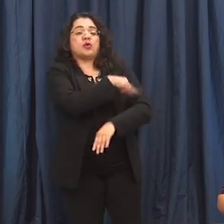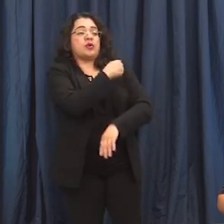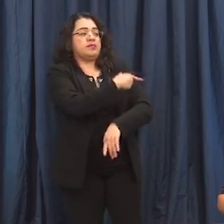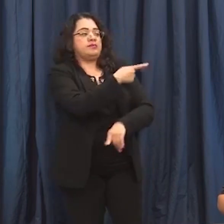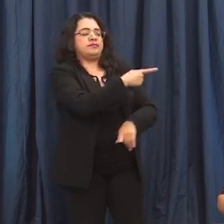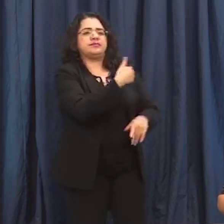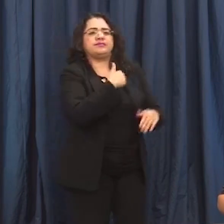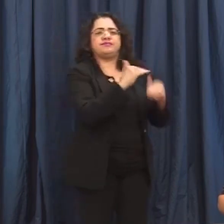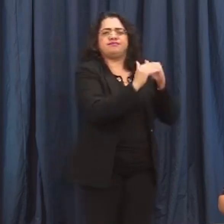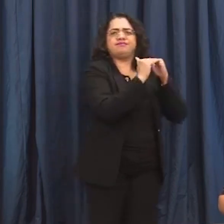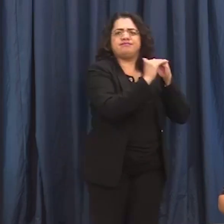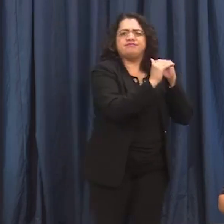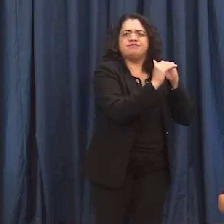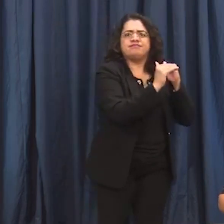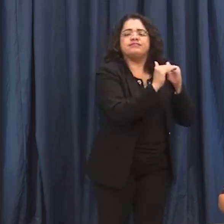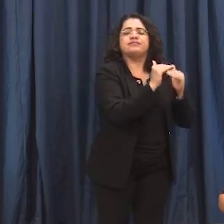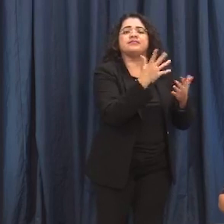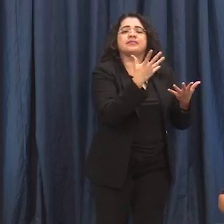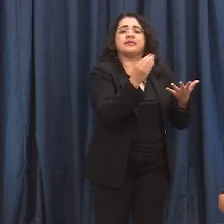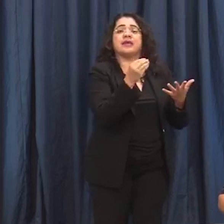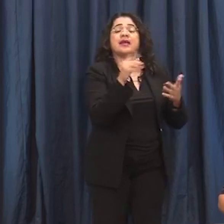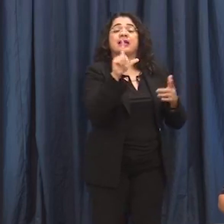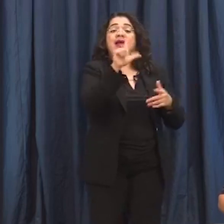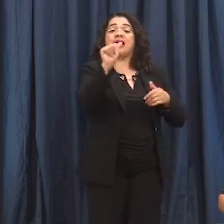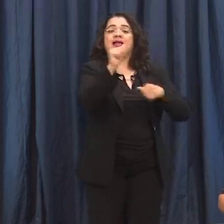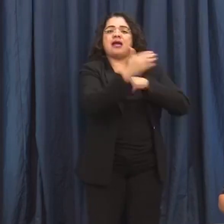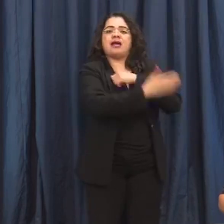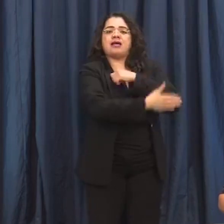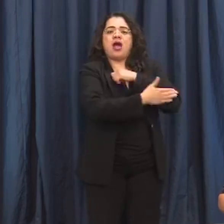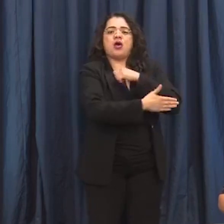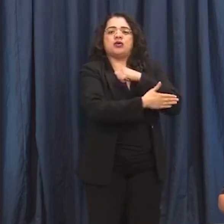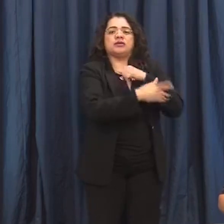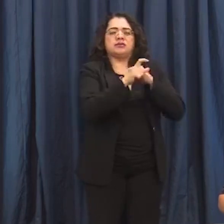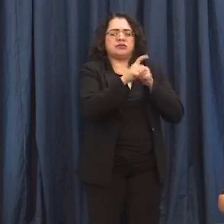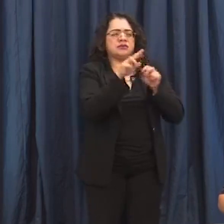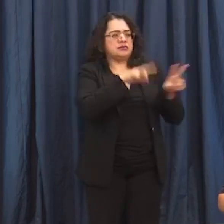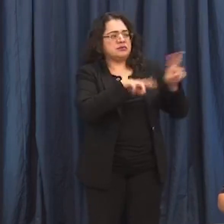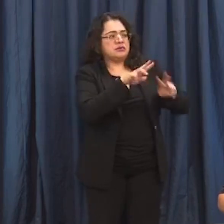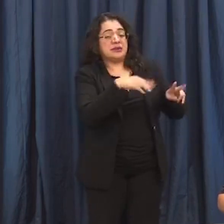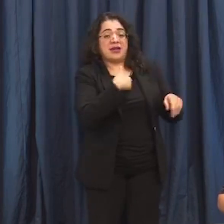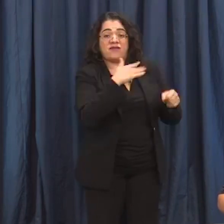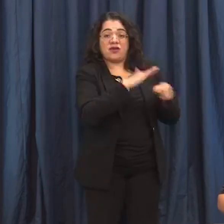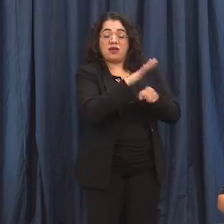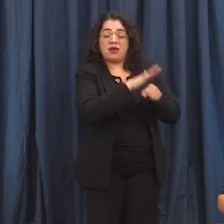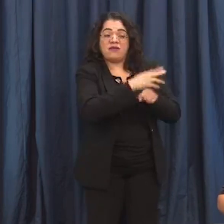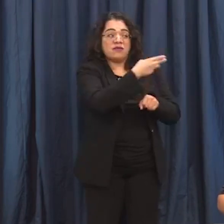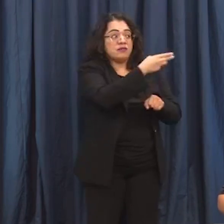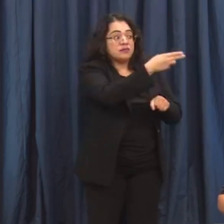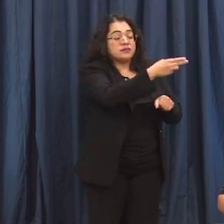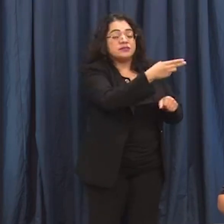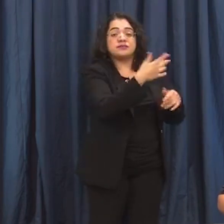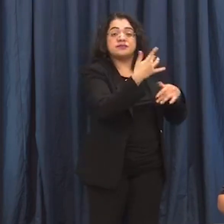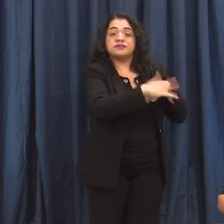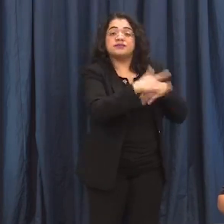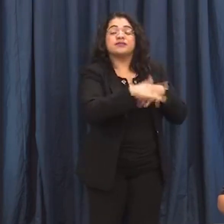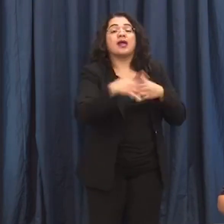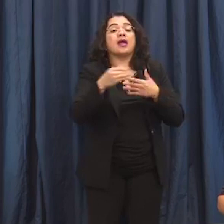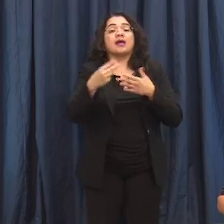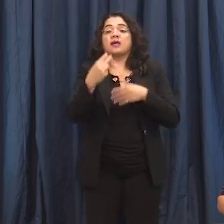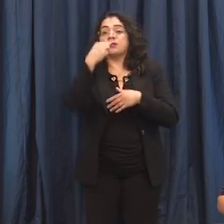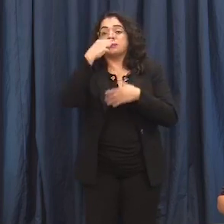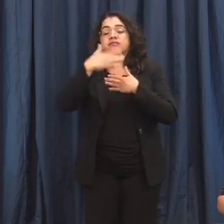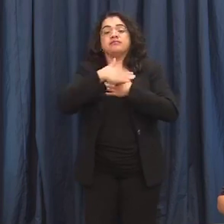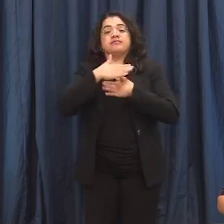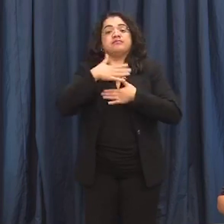hospitalaria, el condado debe determinar si la capacidad hospitalaria, incluidas las camas de los centros, los